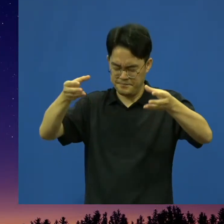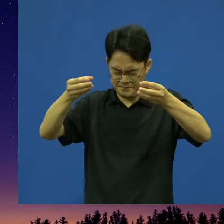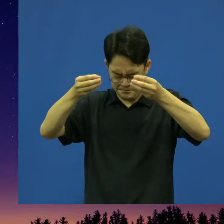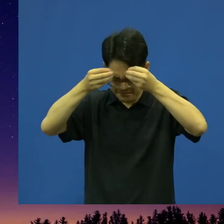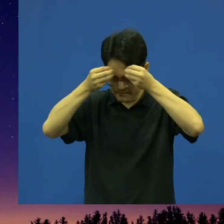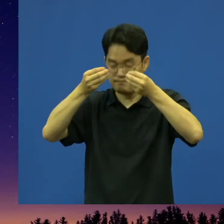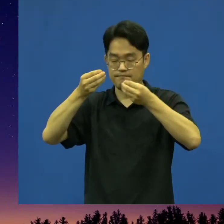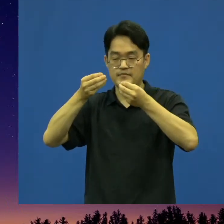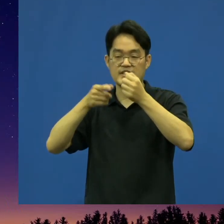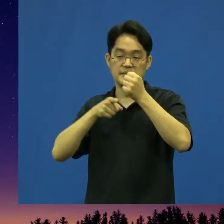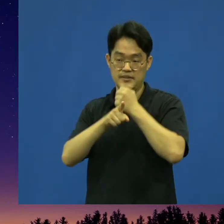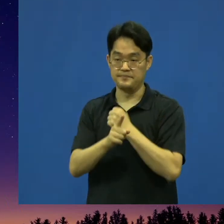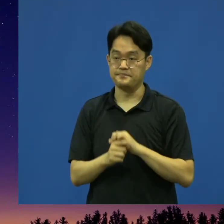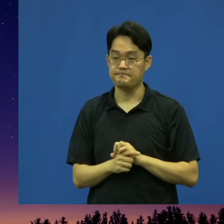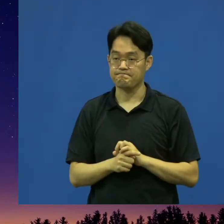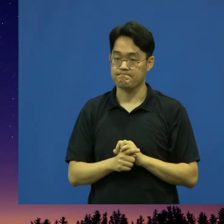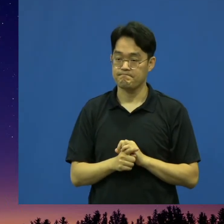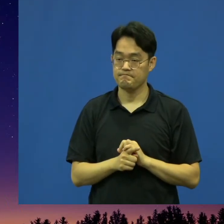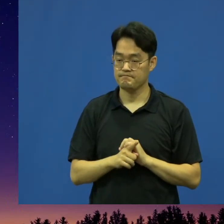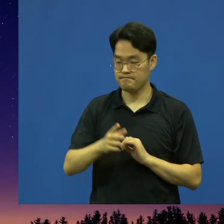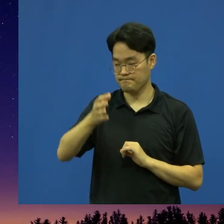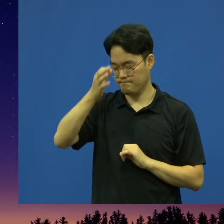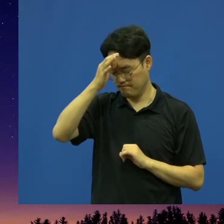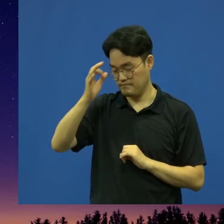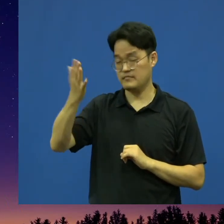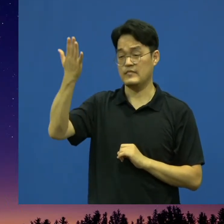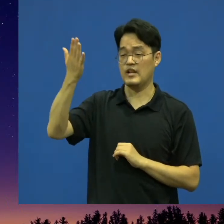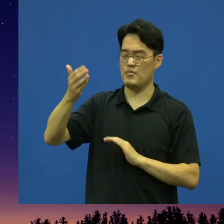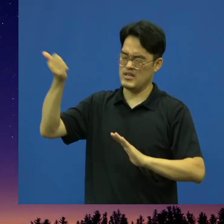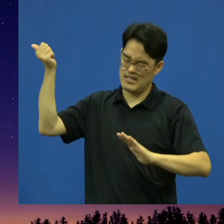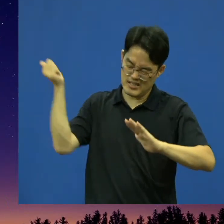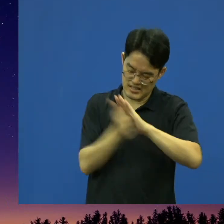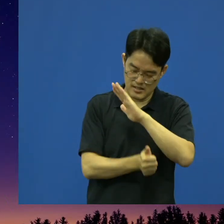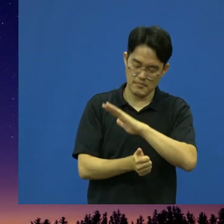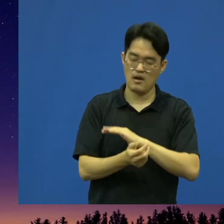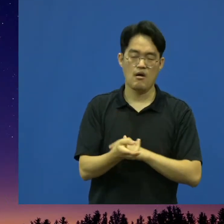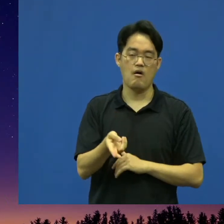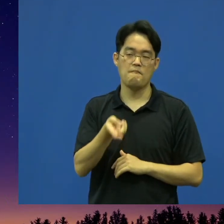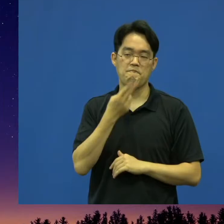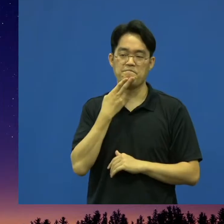것이지요. 절대로 실패하지 않는다는 거예요.